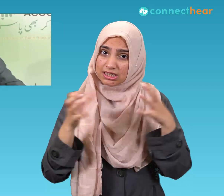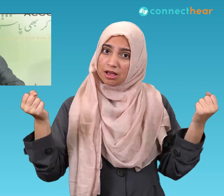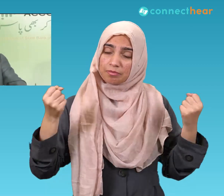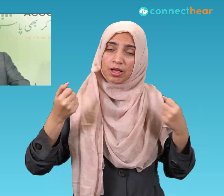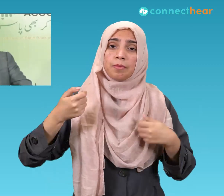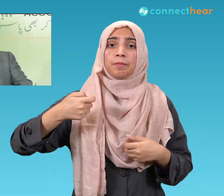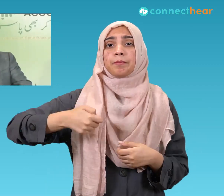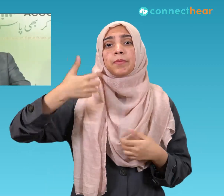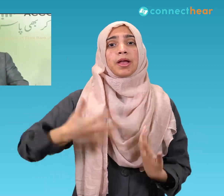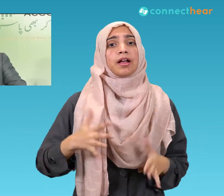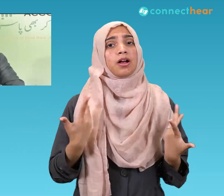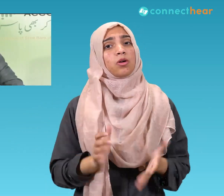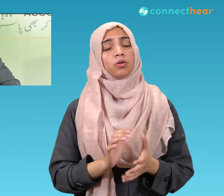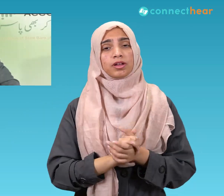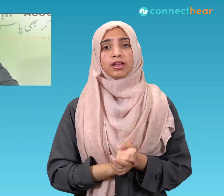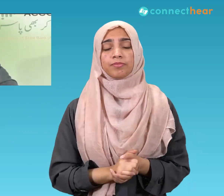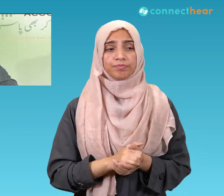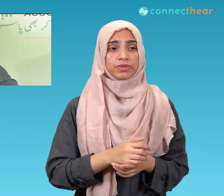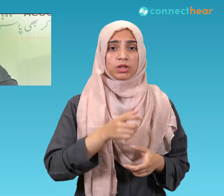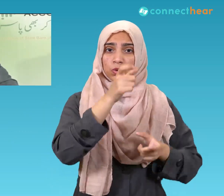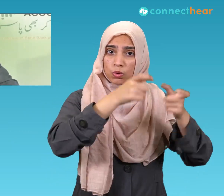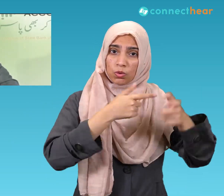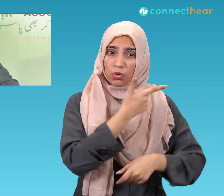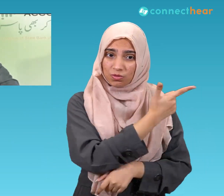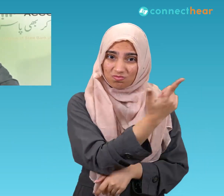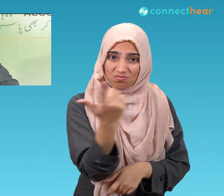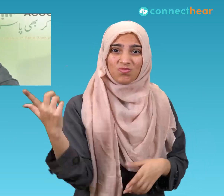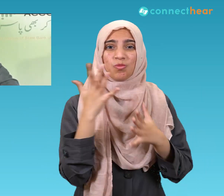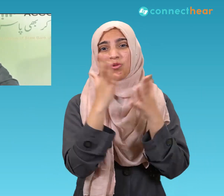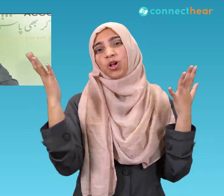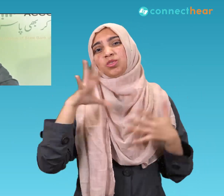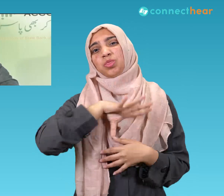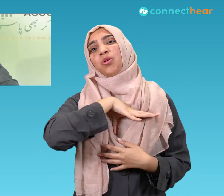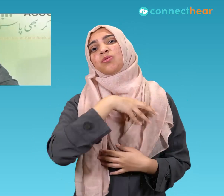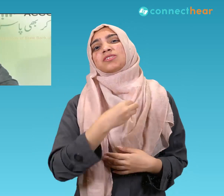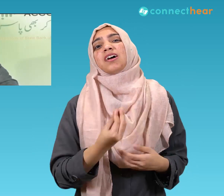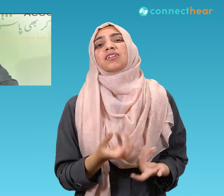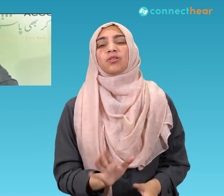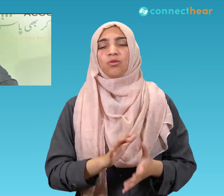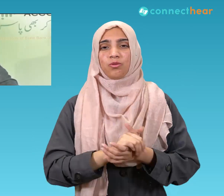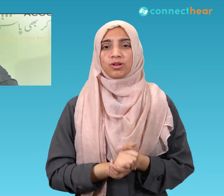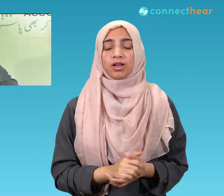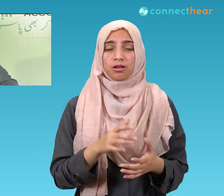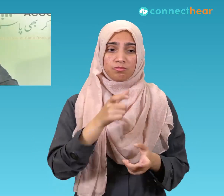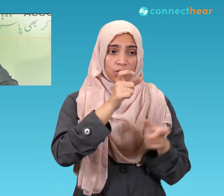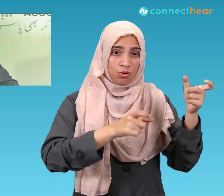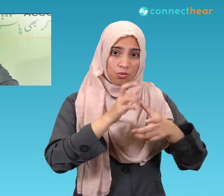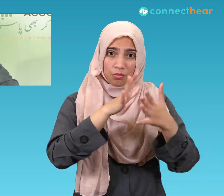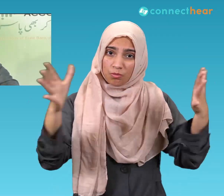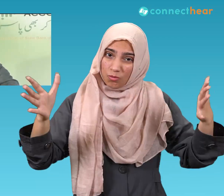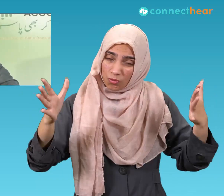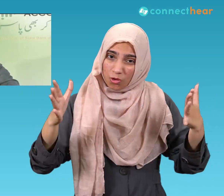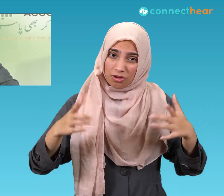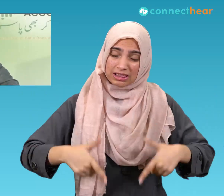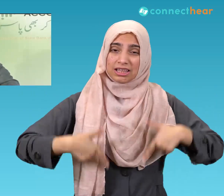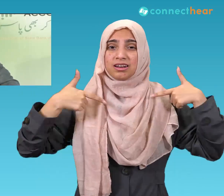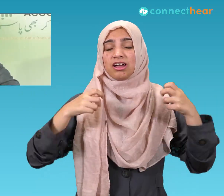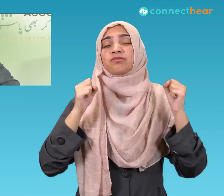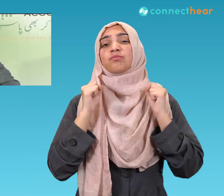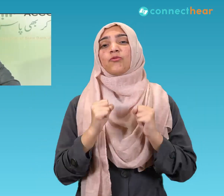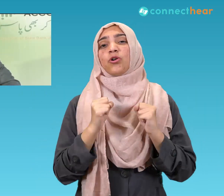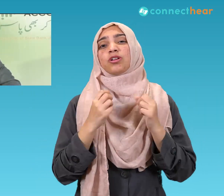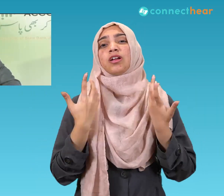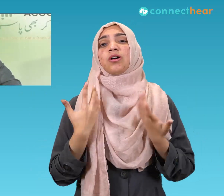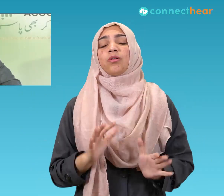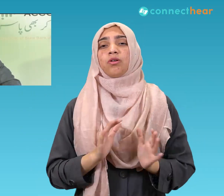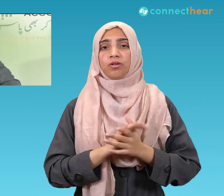اور بڑے ہمارے لوگوں کو ایک بڑا مشکل ٹائم سے گزرے ہیں، اور خاص طور